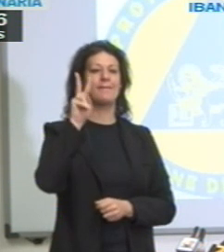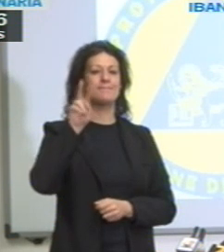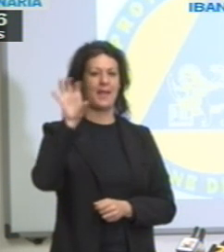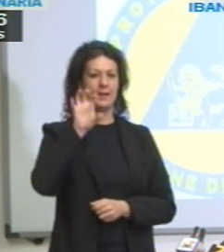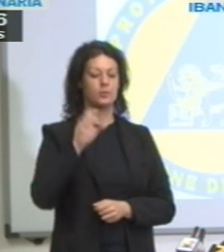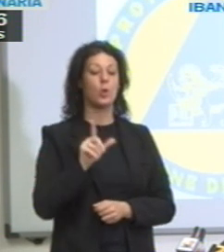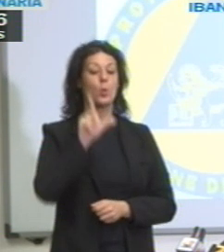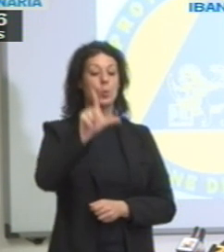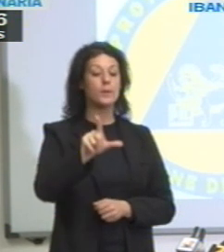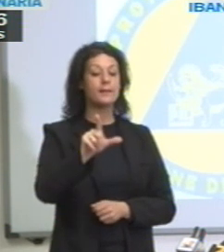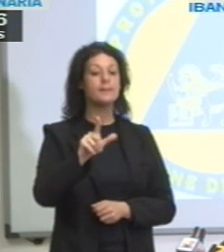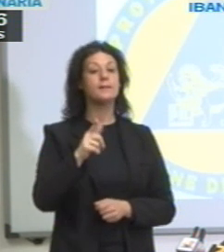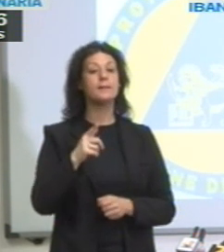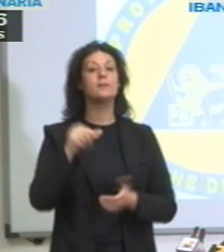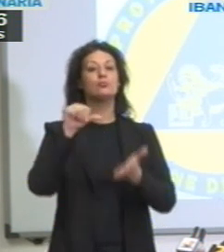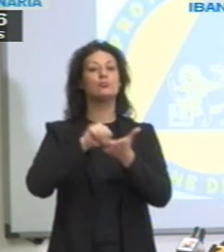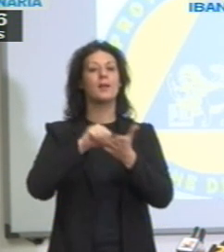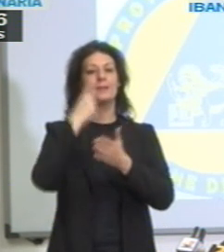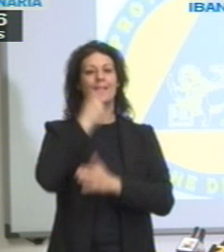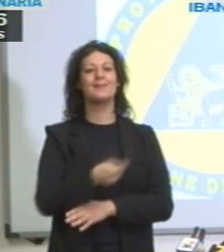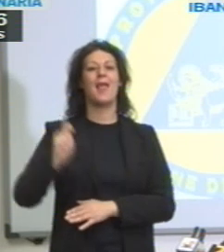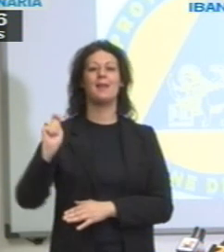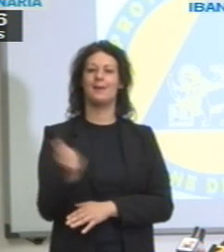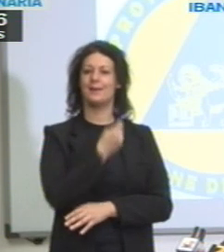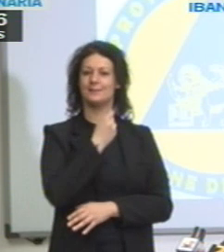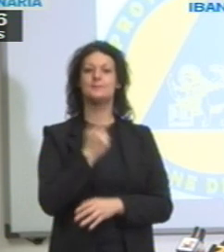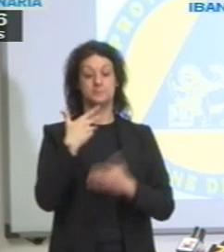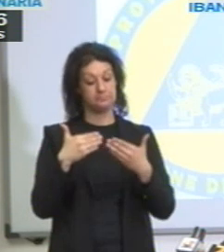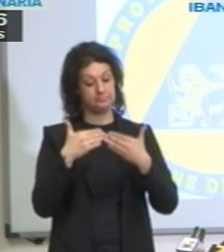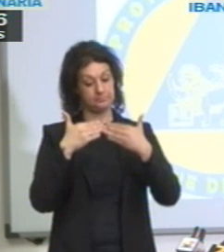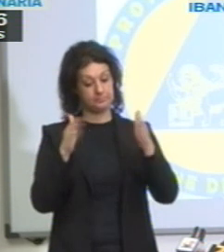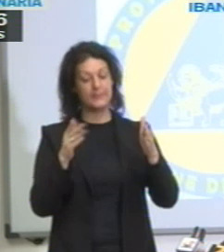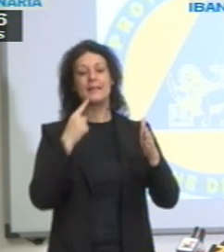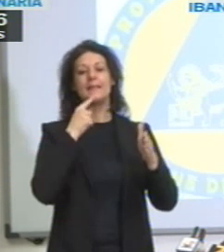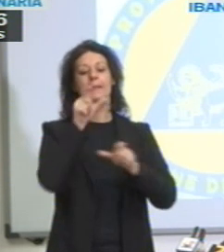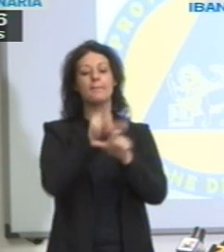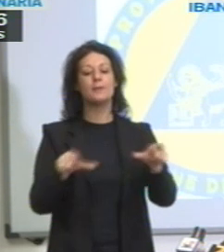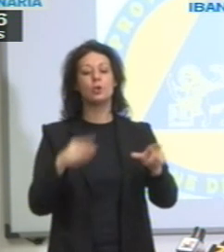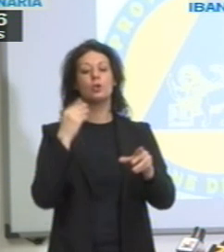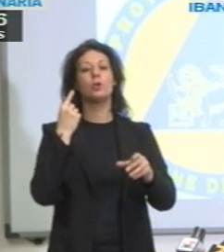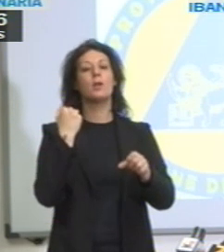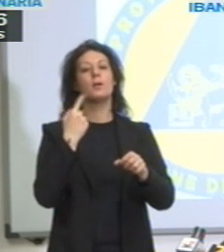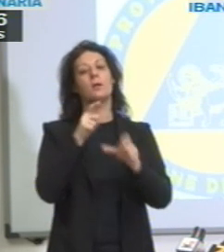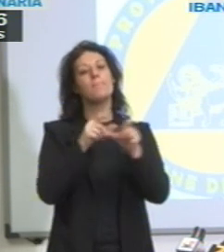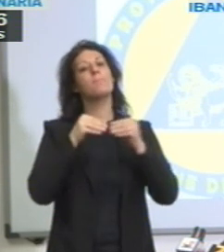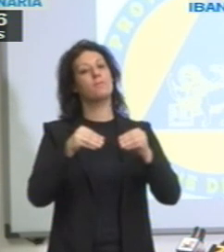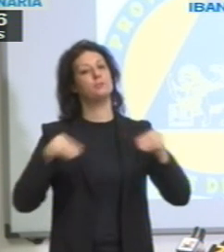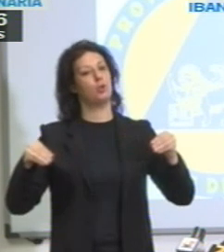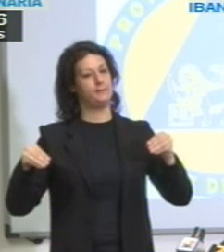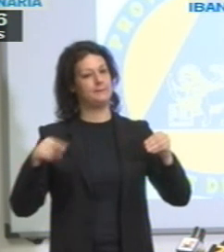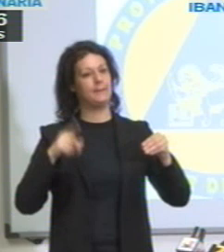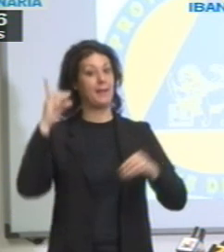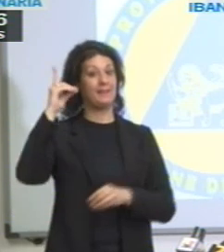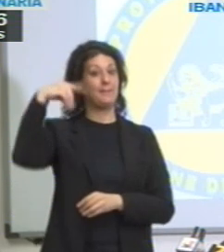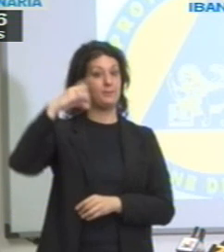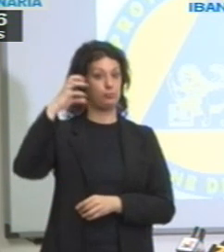dei tennis per far allenare i giocatori di interesse nazionale individuati dal DPCM. Un chiarimento comparso ieri